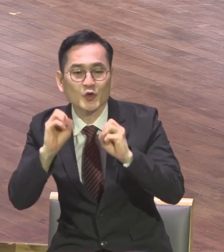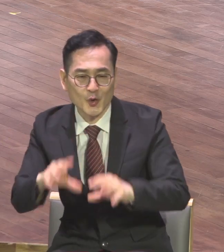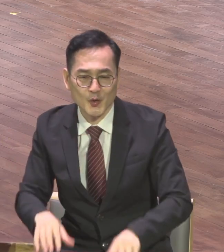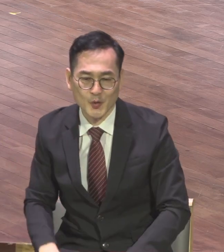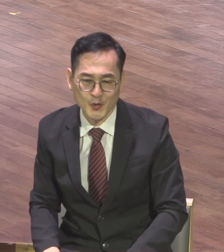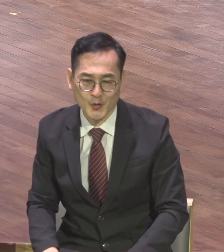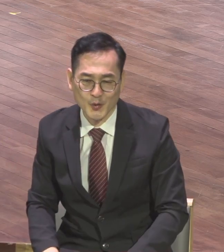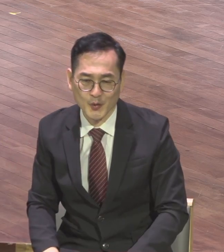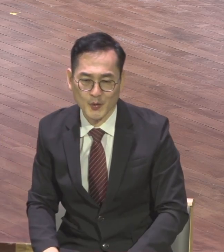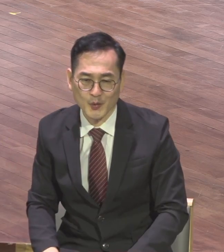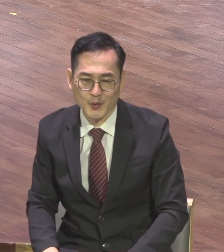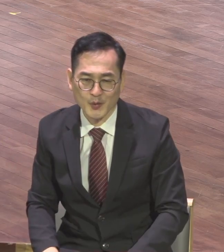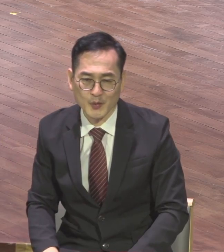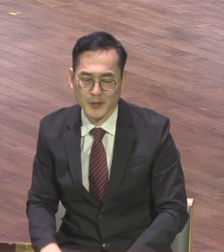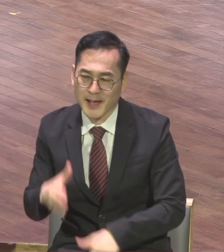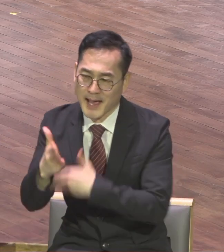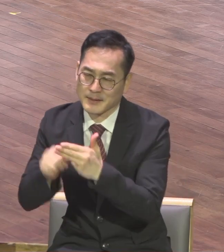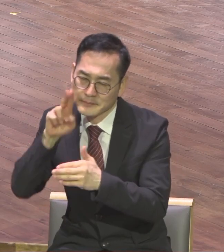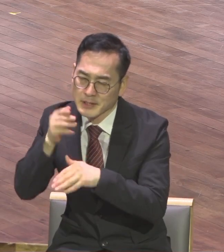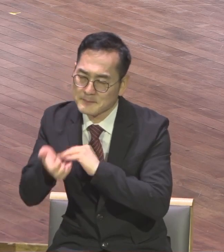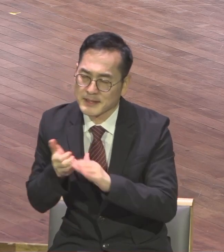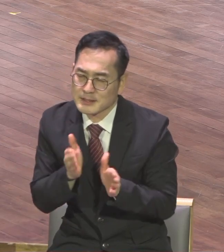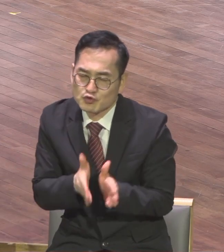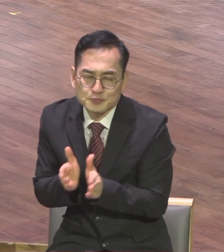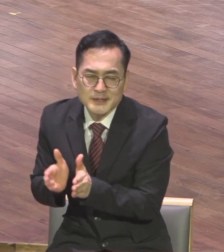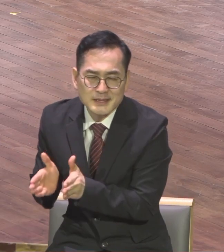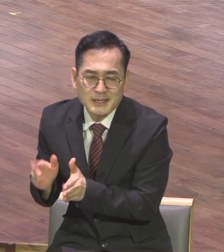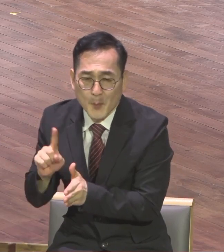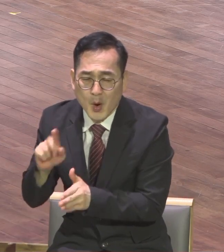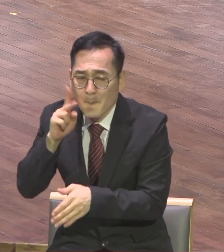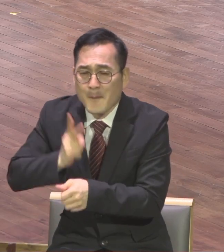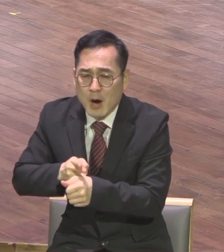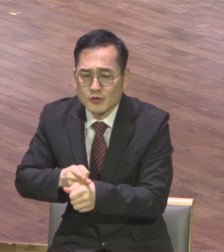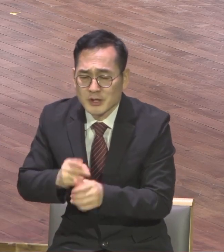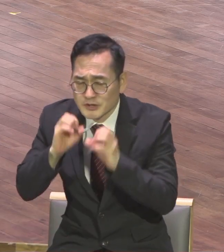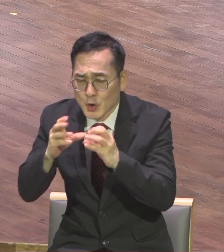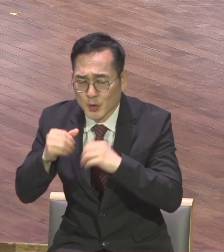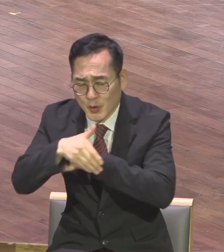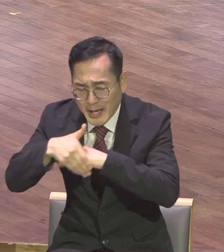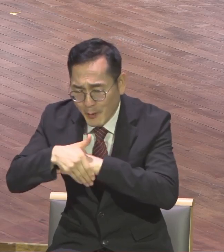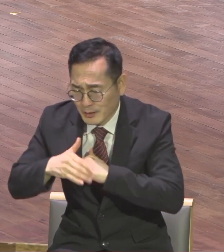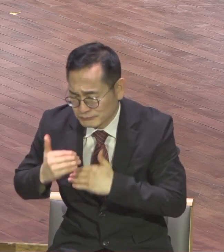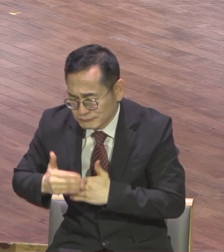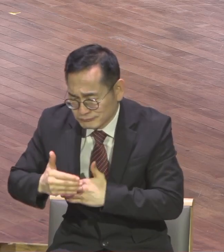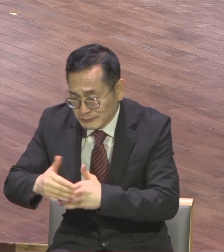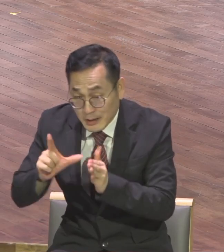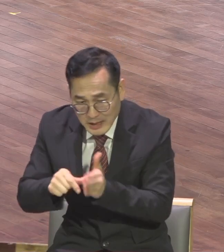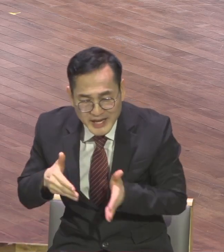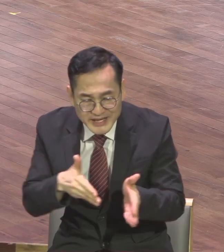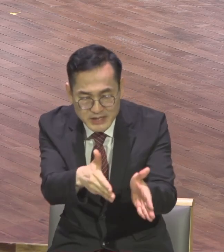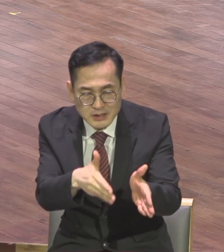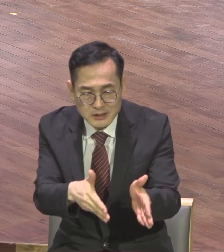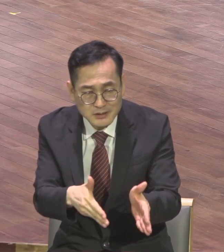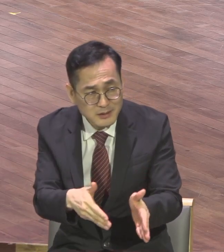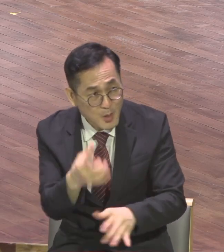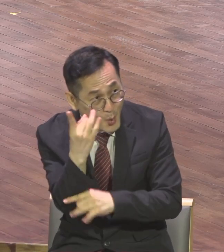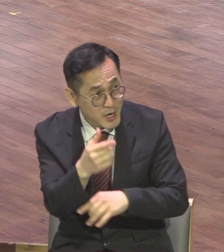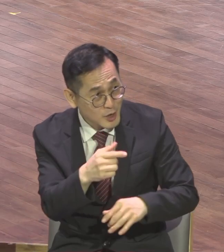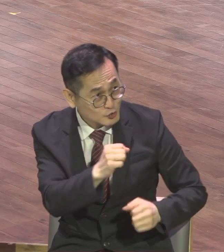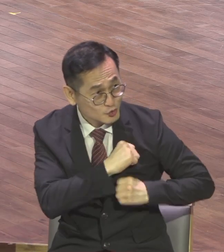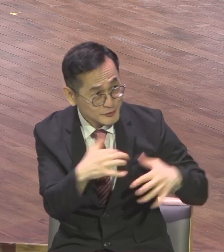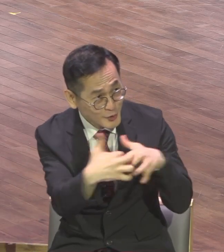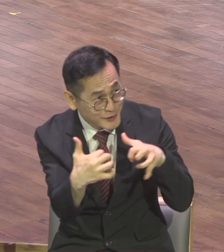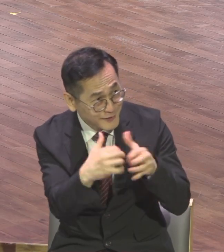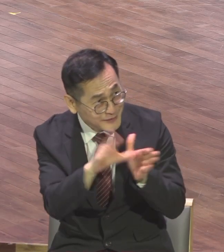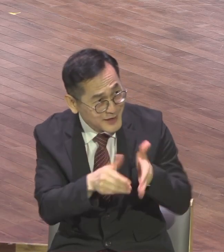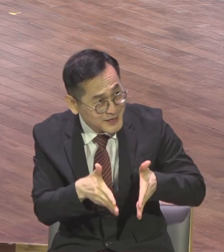하나님이 예비하심, 바울의 선교 여정이 다 이게 다 담겨져 있어요. 바울이 갈 길을 하나님이 미리 다